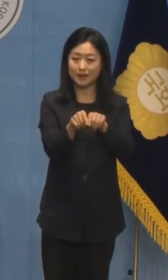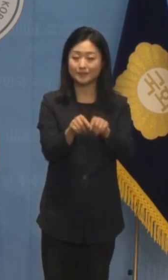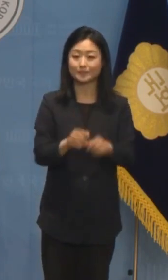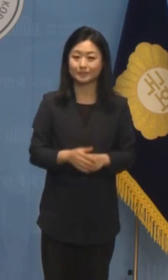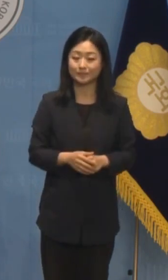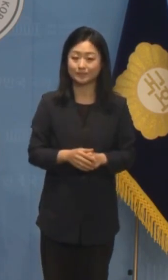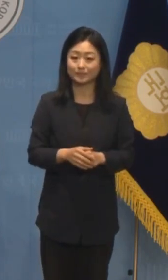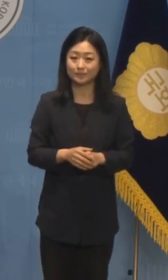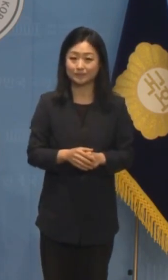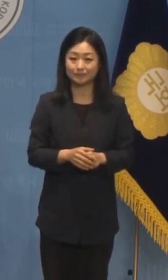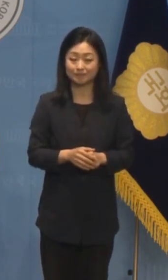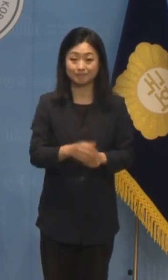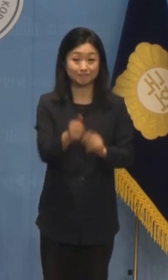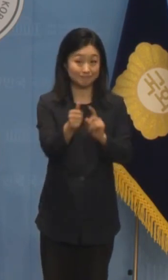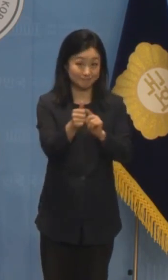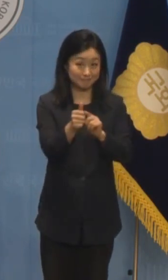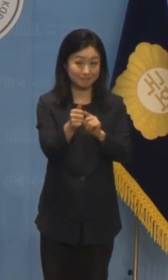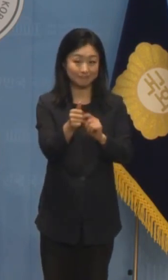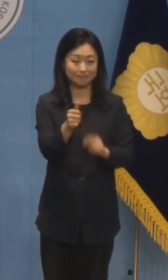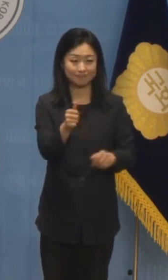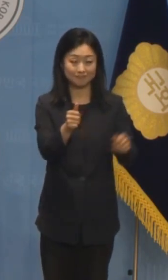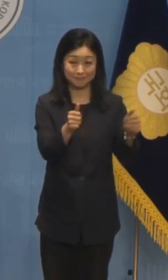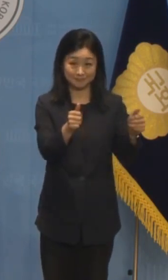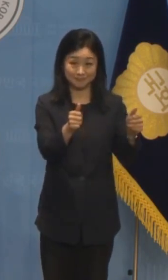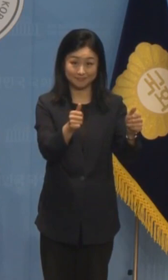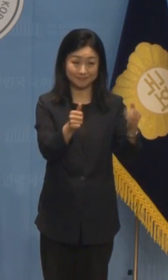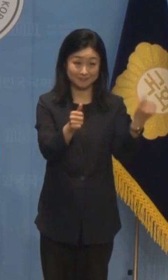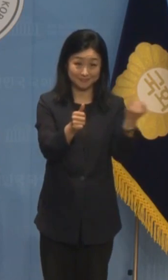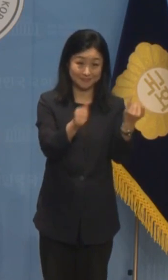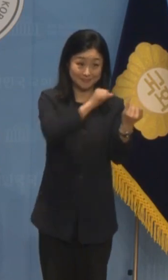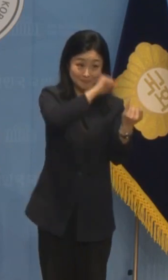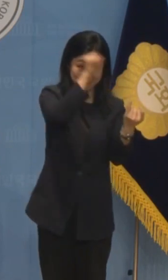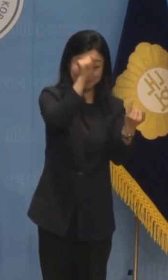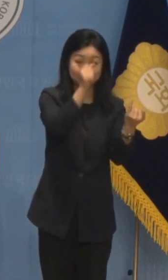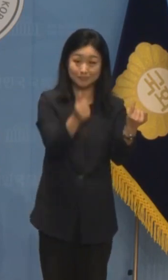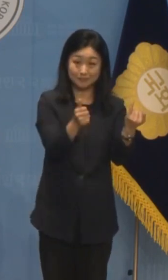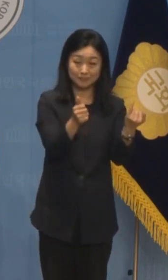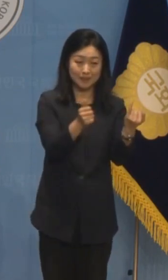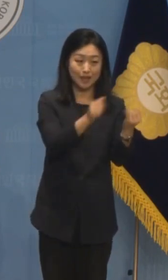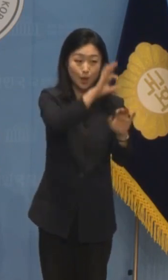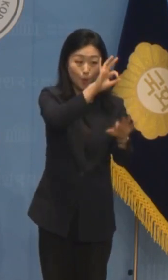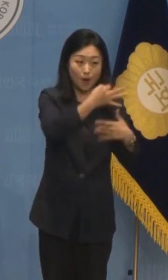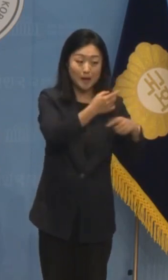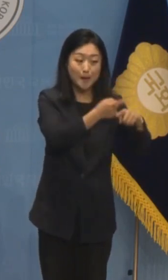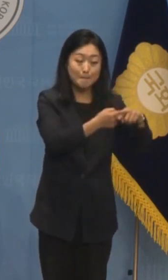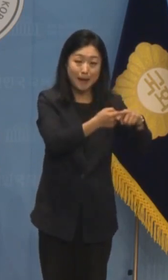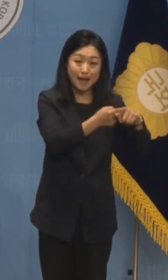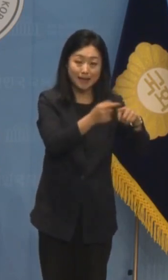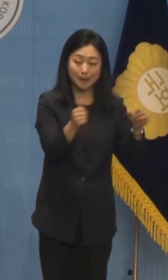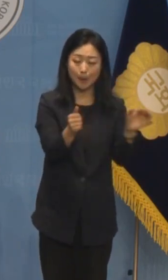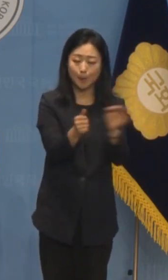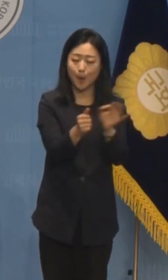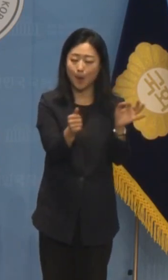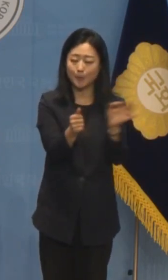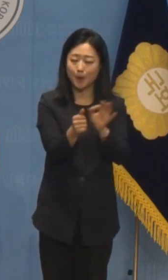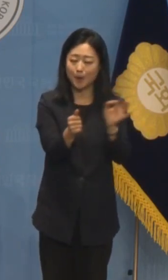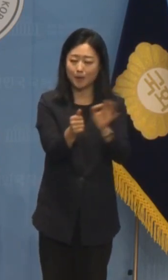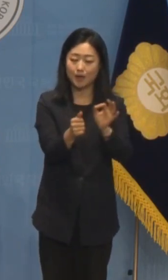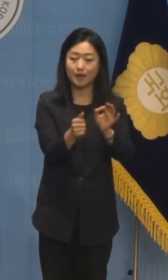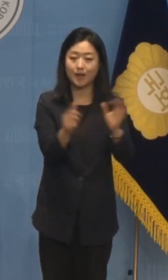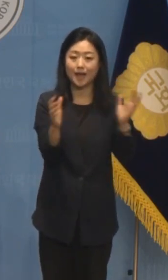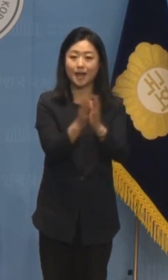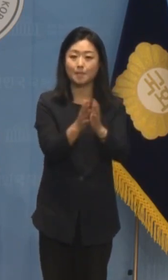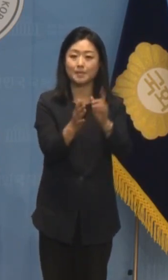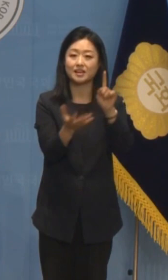김영선 씨는 명 씨에게 공천 대가로 매달 급여의 절반씩 모두 1억 원 가까운 돈을 건넸습니다.